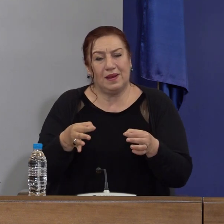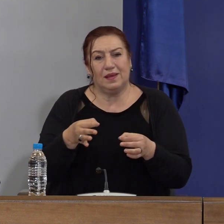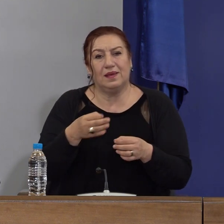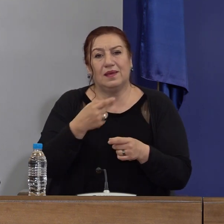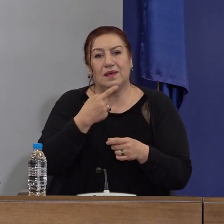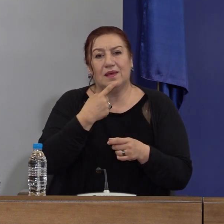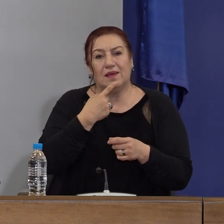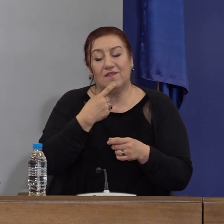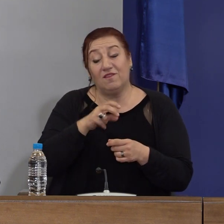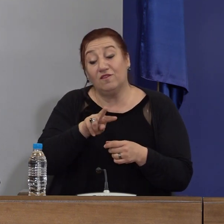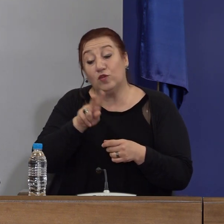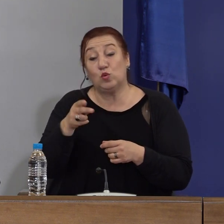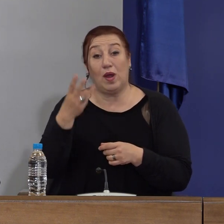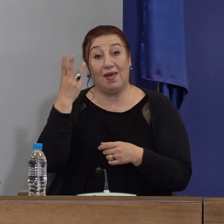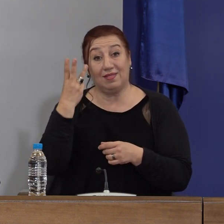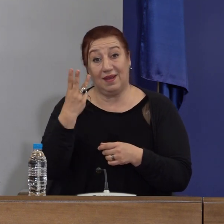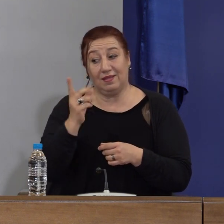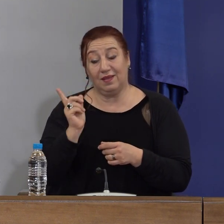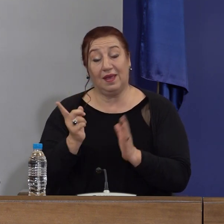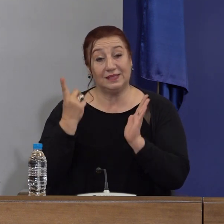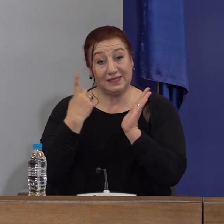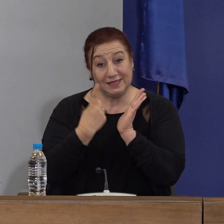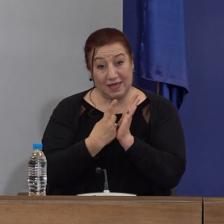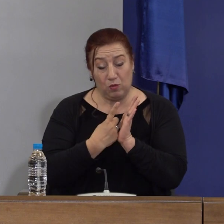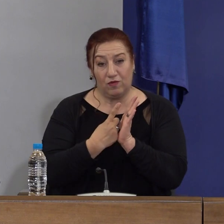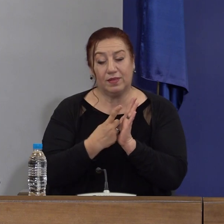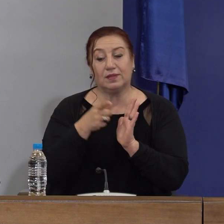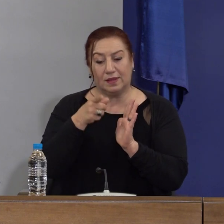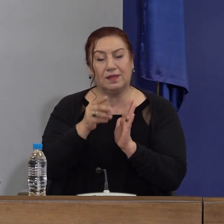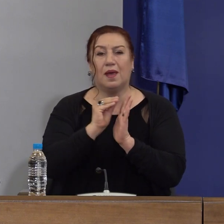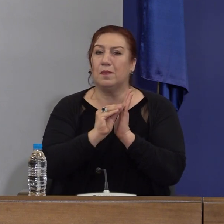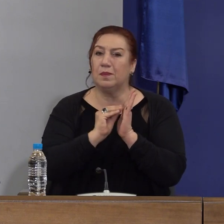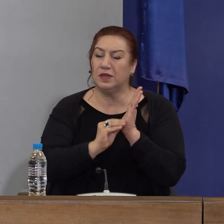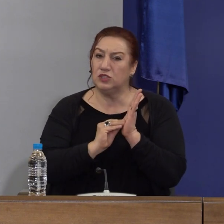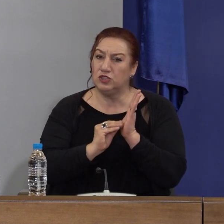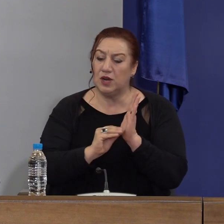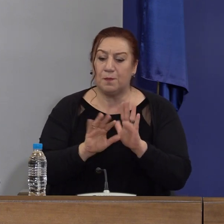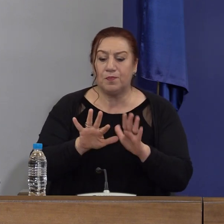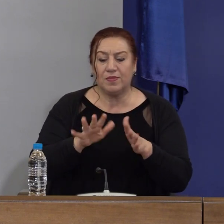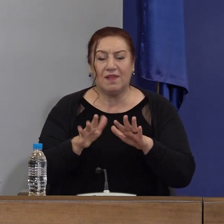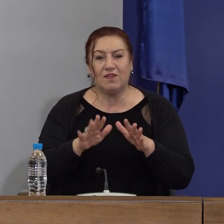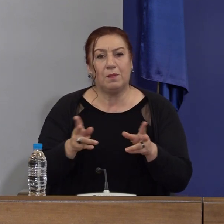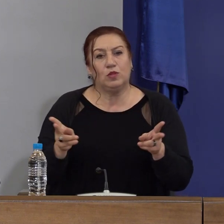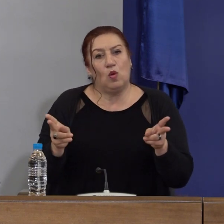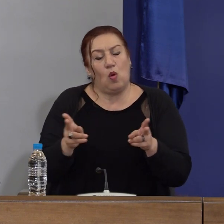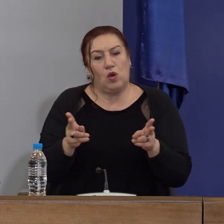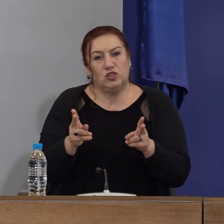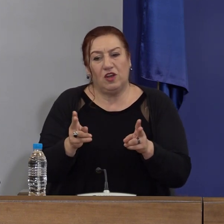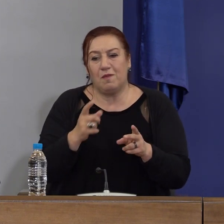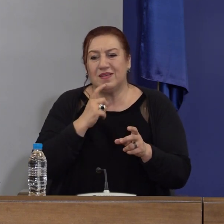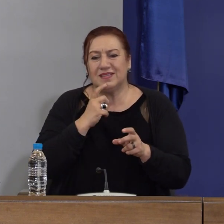една трета моя заповед, в която се въвежда временно ограничение на